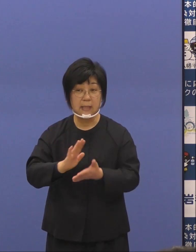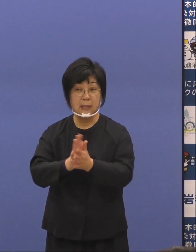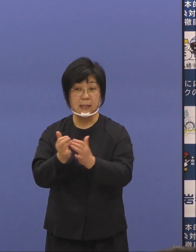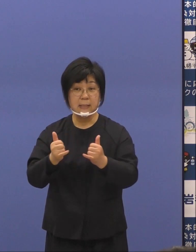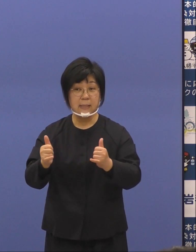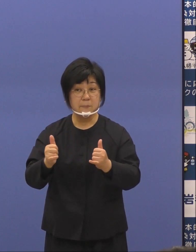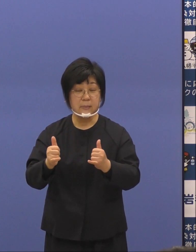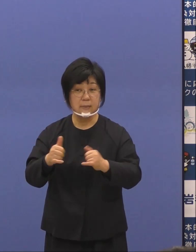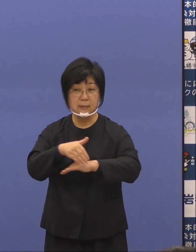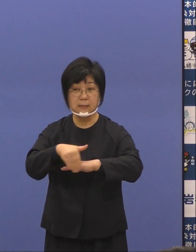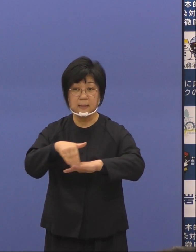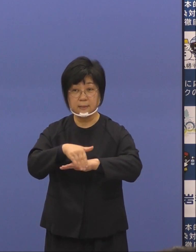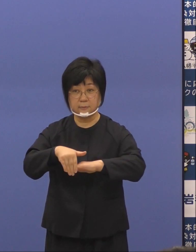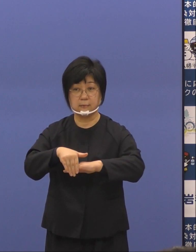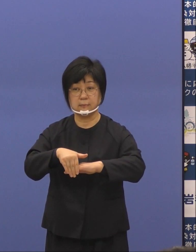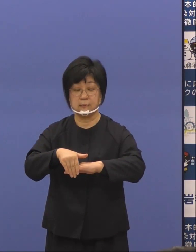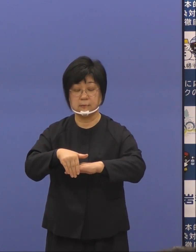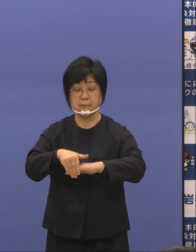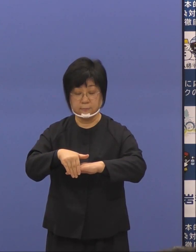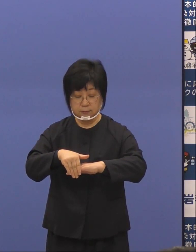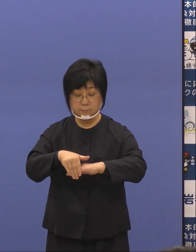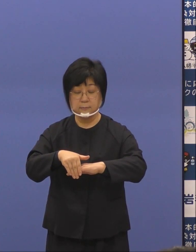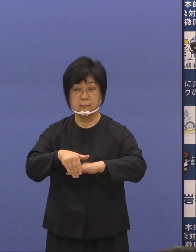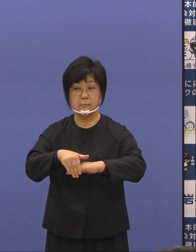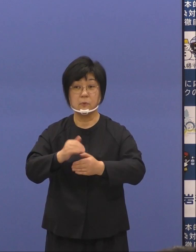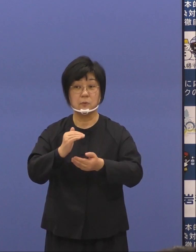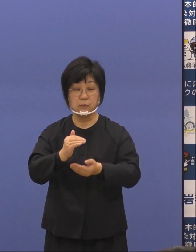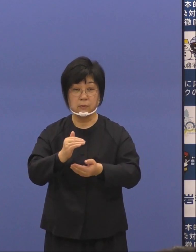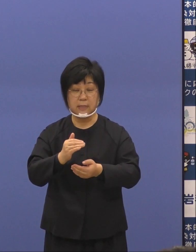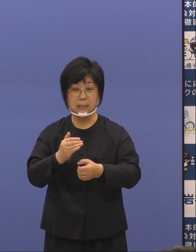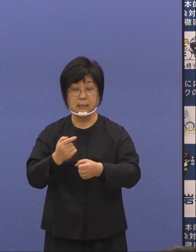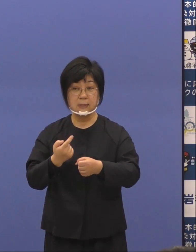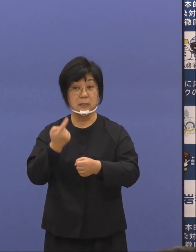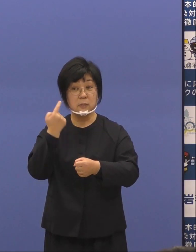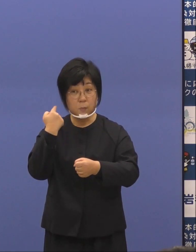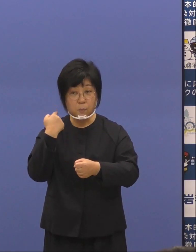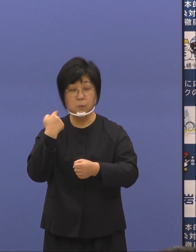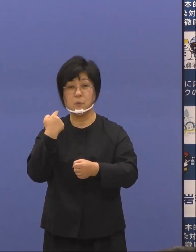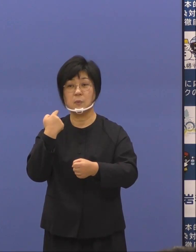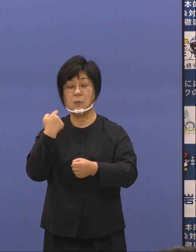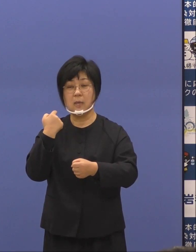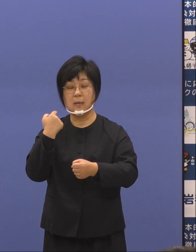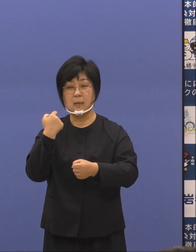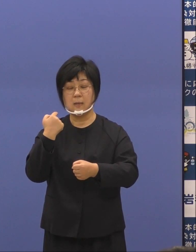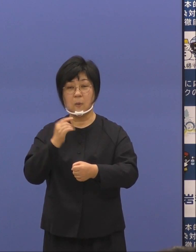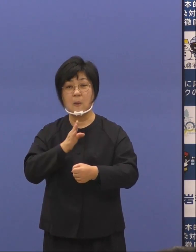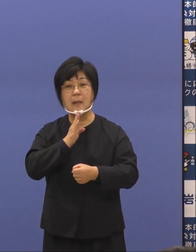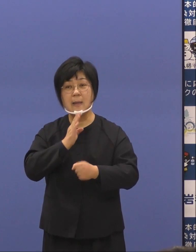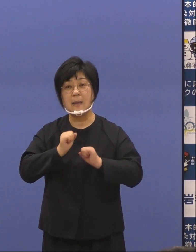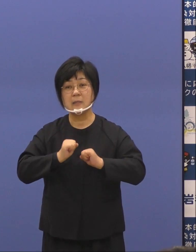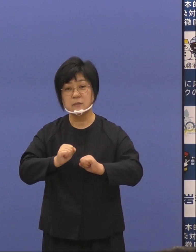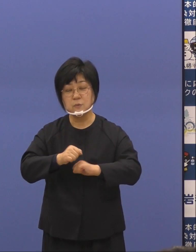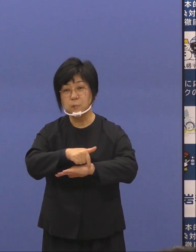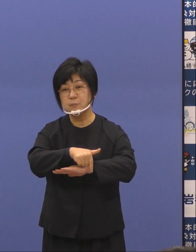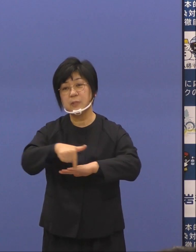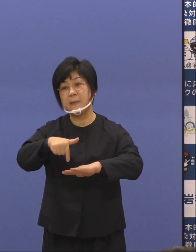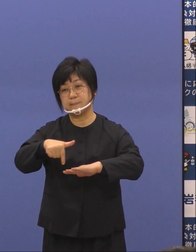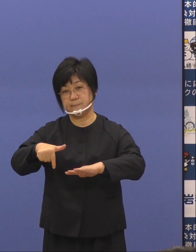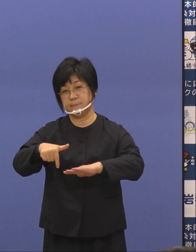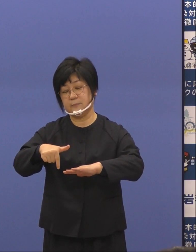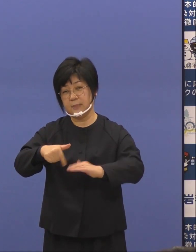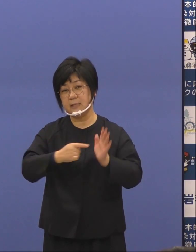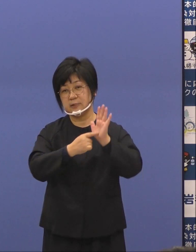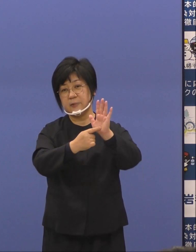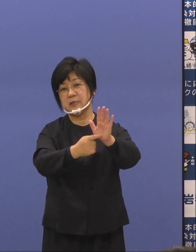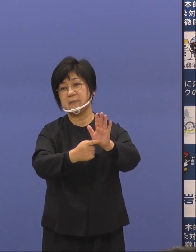について、昨日ですね、第2期アクションプランの素案が示されました。そのアクションプランについて、褒められた思い、それ